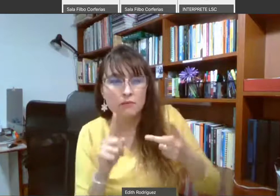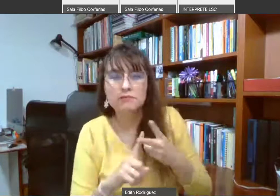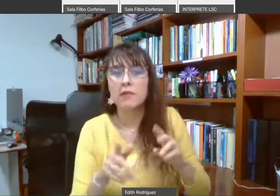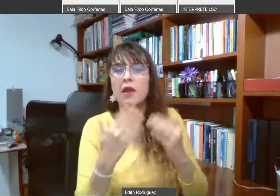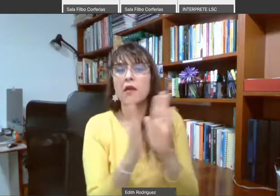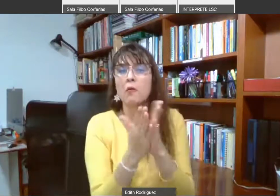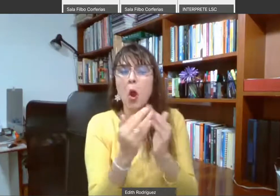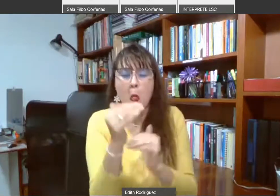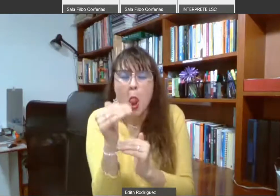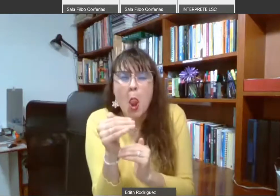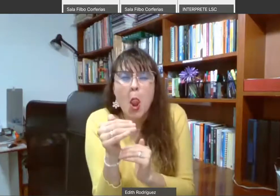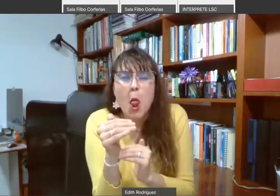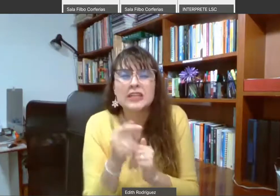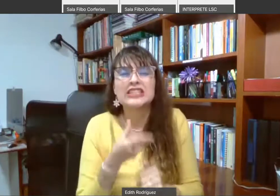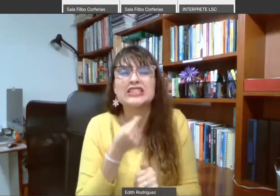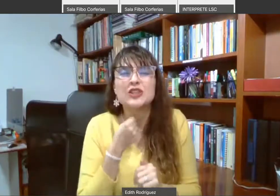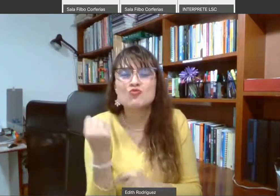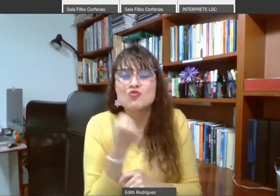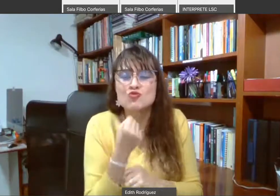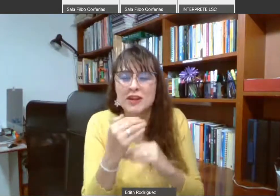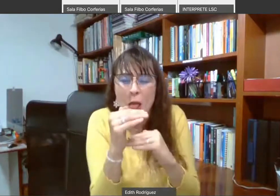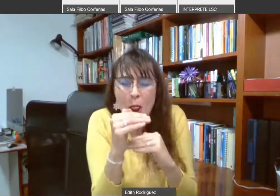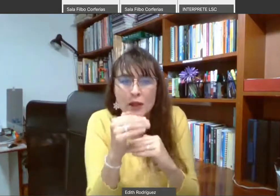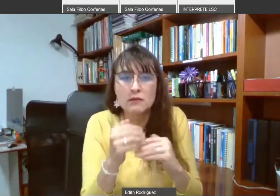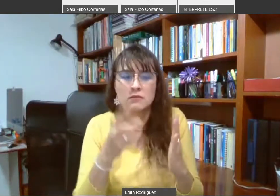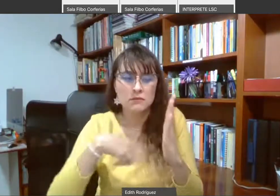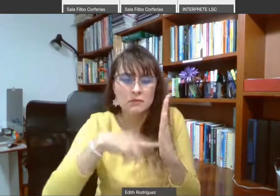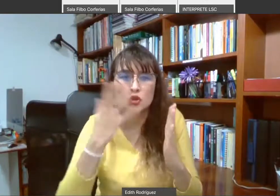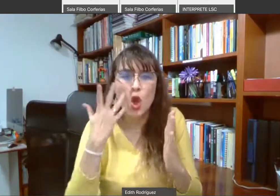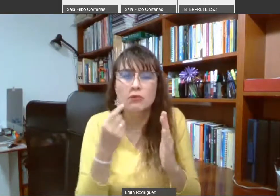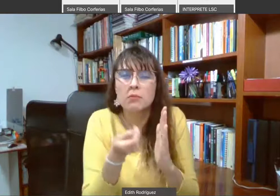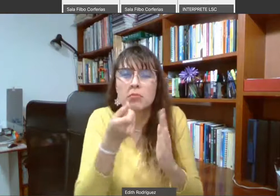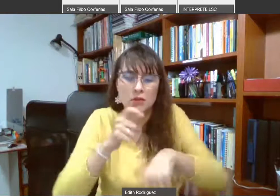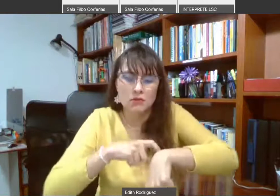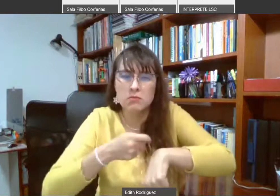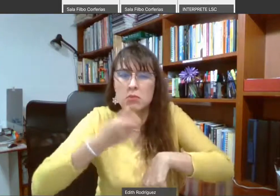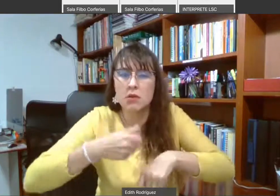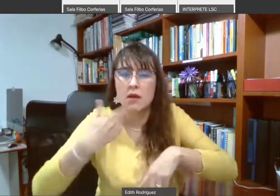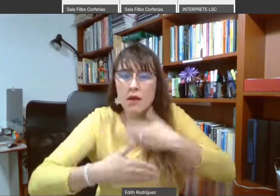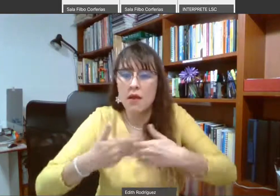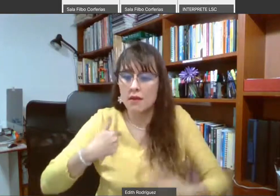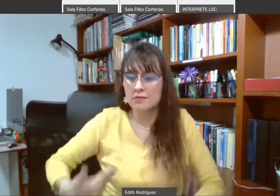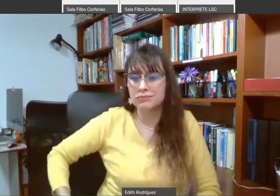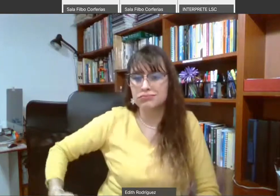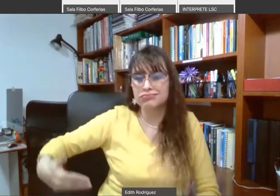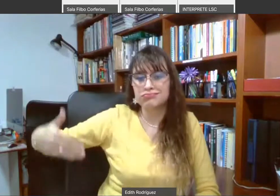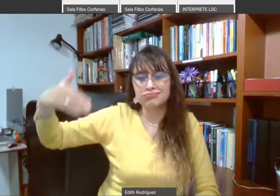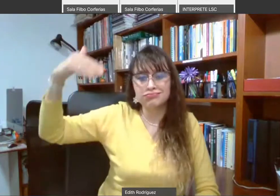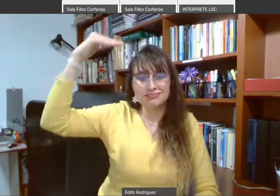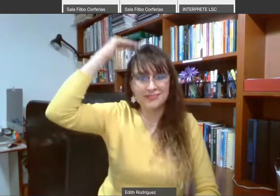lectura de subtitulación. Por ejemplo, en el cine o libros de pronto de